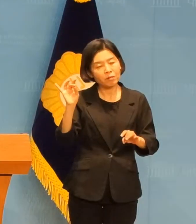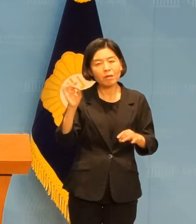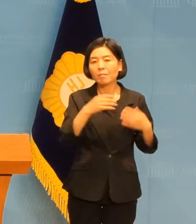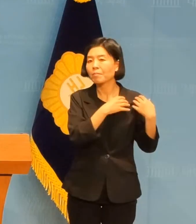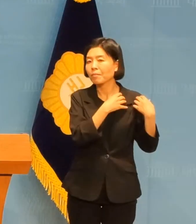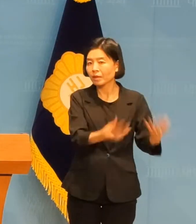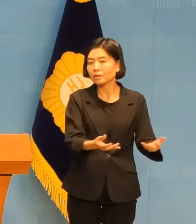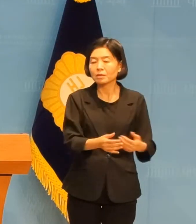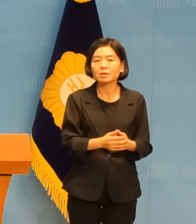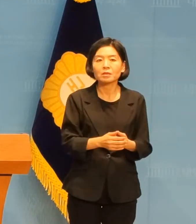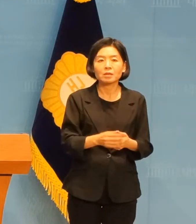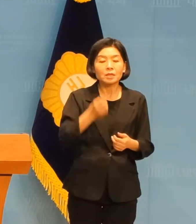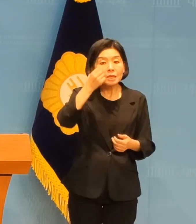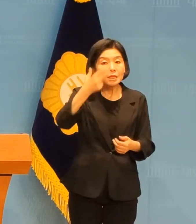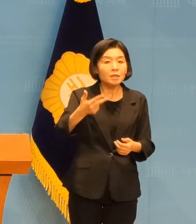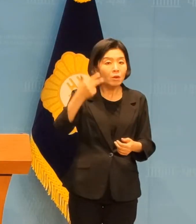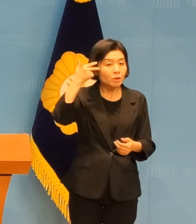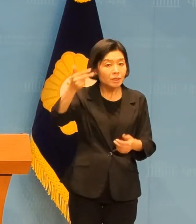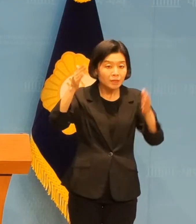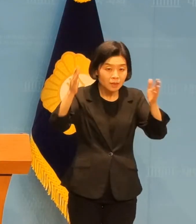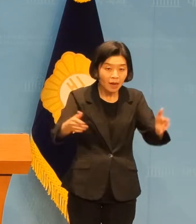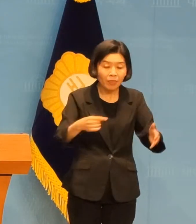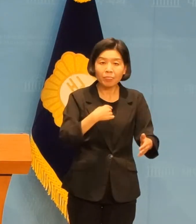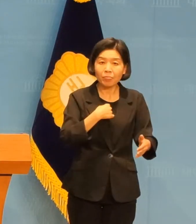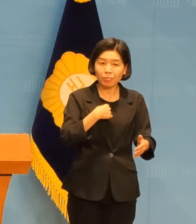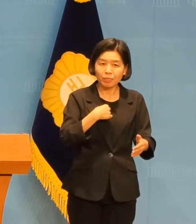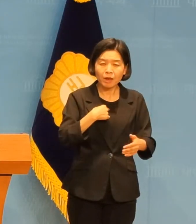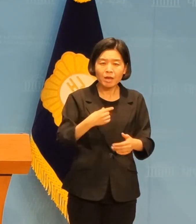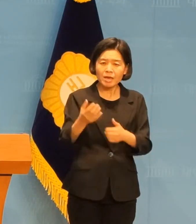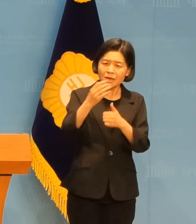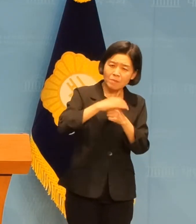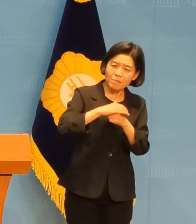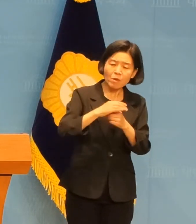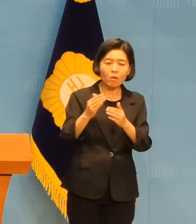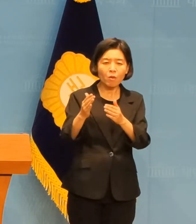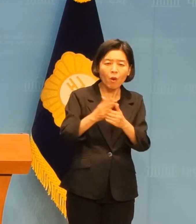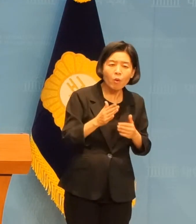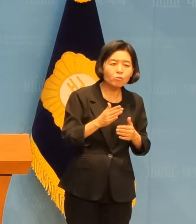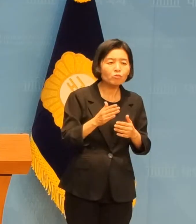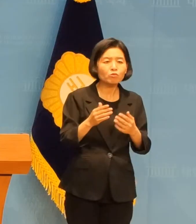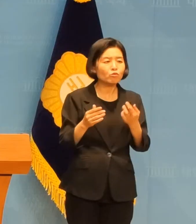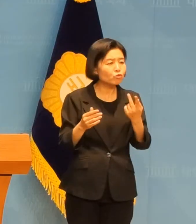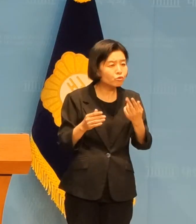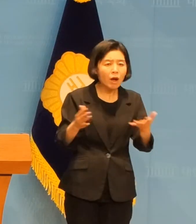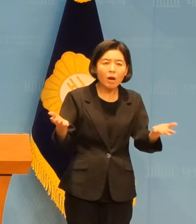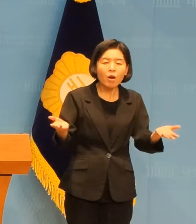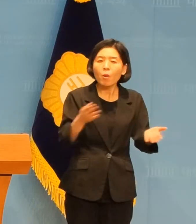내정자로 있던 7개월 7일 동안 저는 임명도 거부도 받지 못한 채